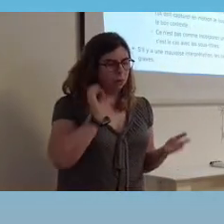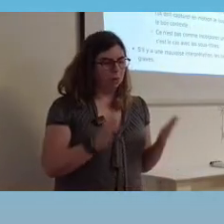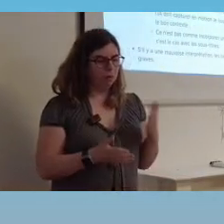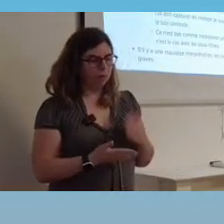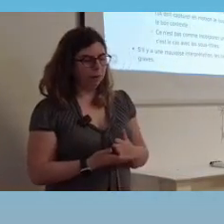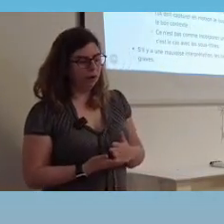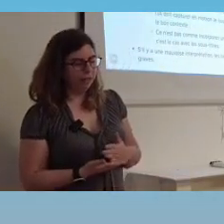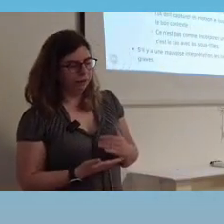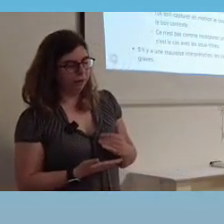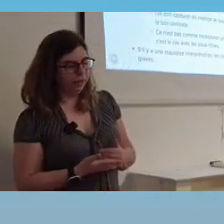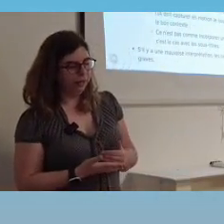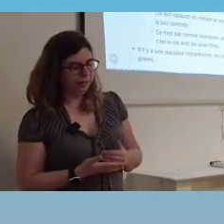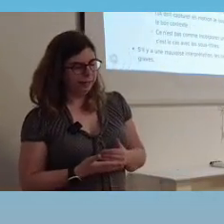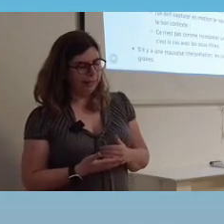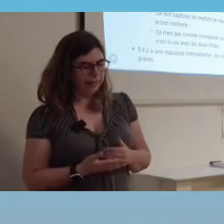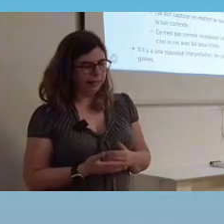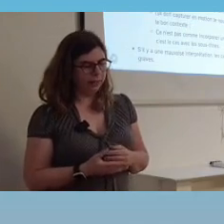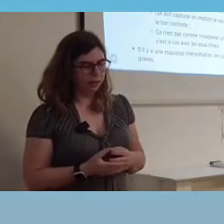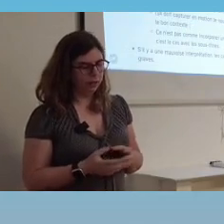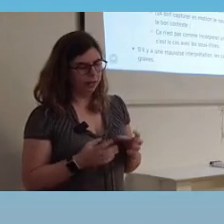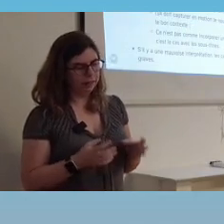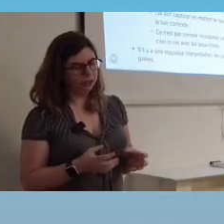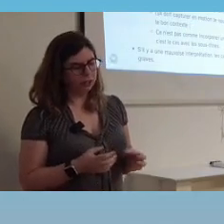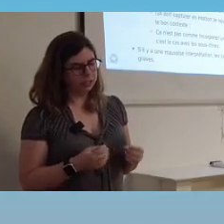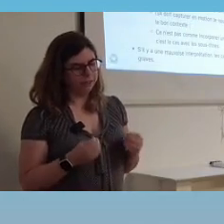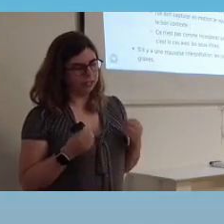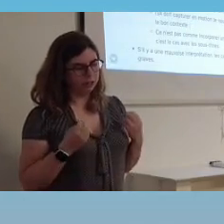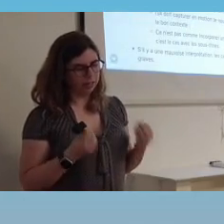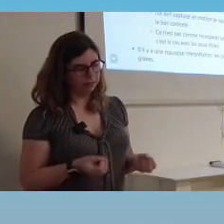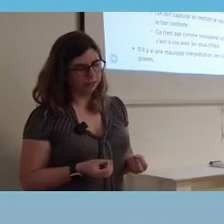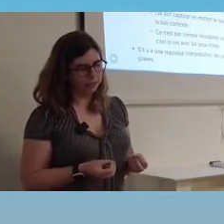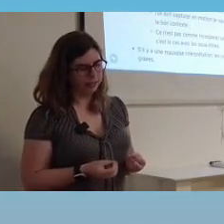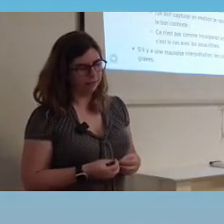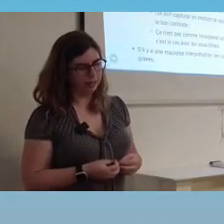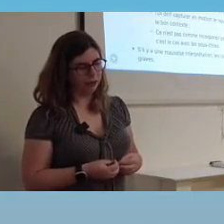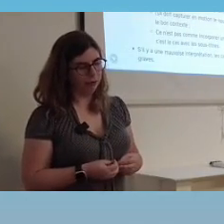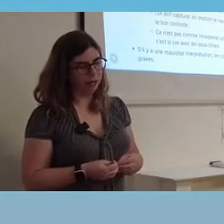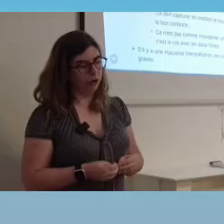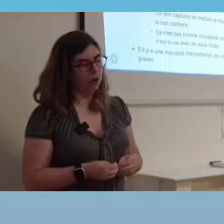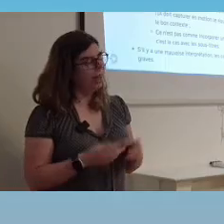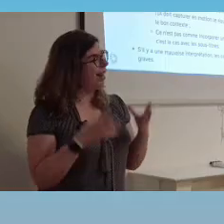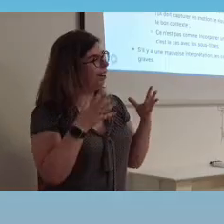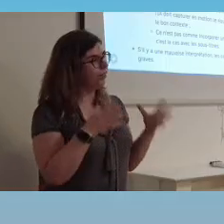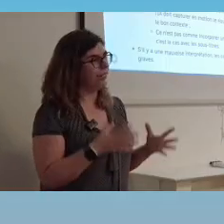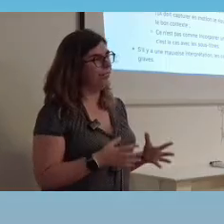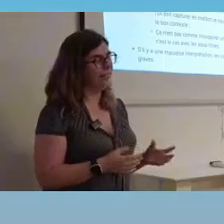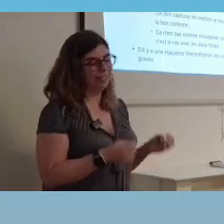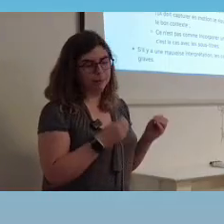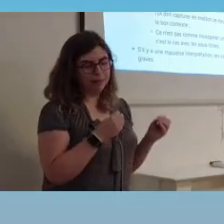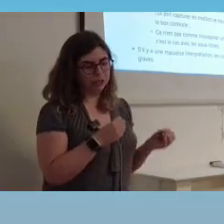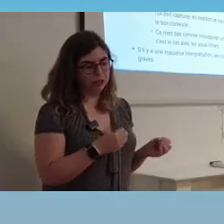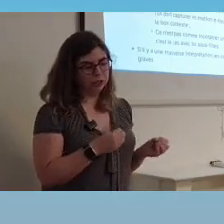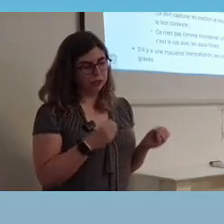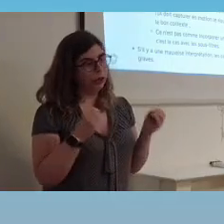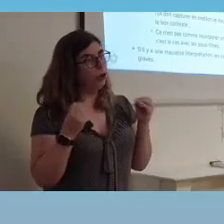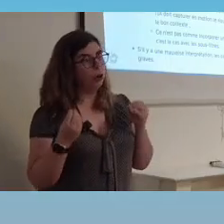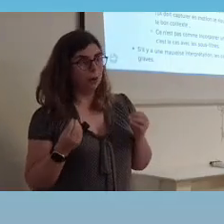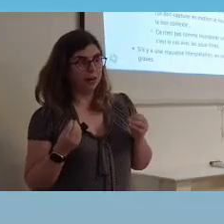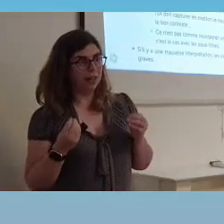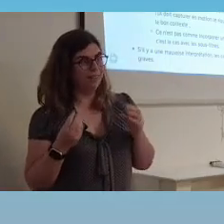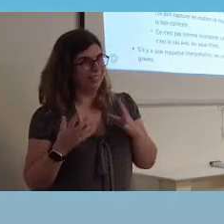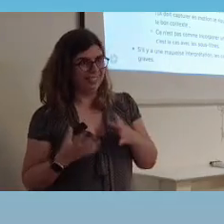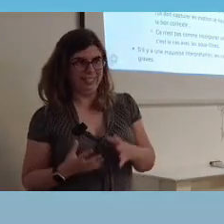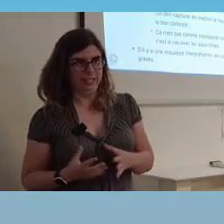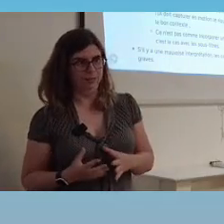Donc, vraiment, les défis techniques de l'intelligence artificielle sur la langue des signes, ça va être le fait que la langue des signes n'est pas juste une